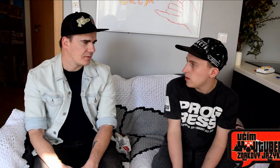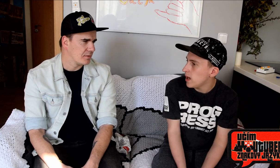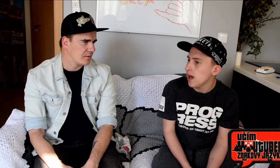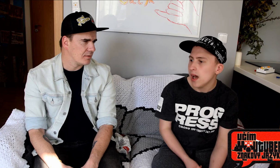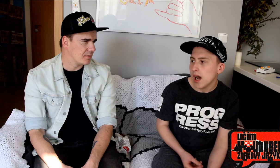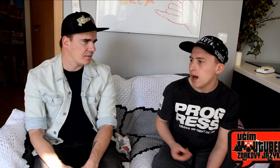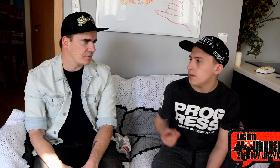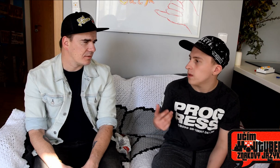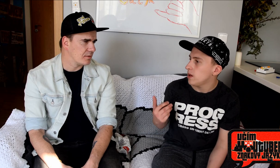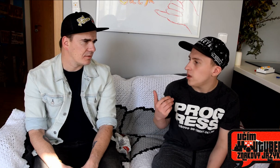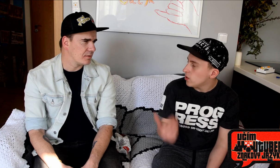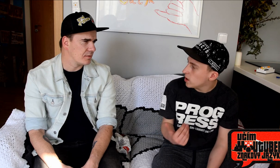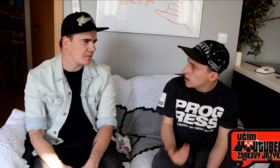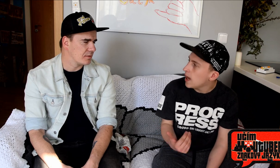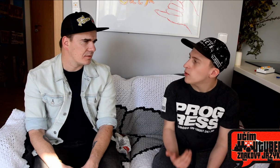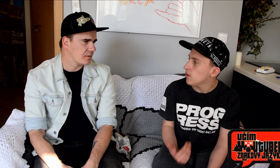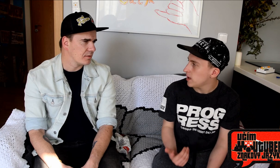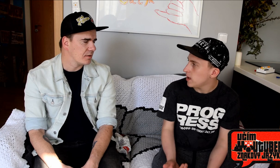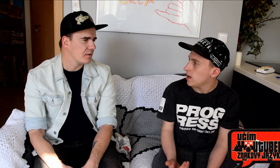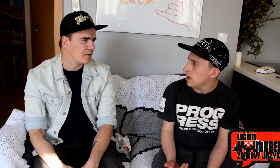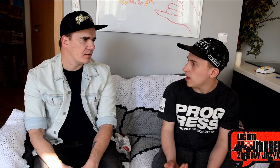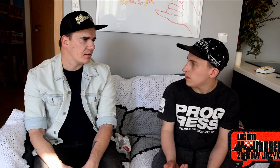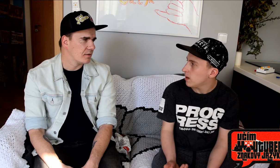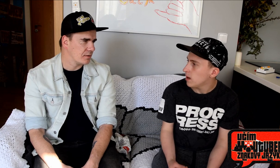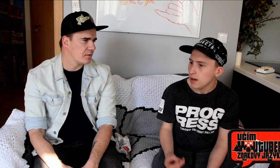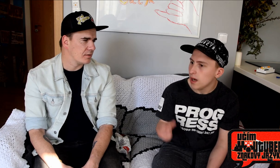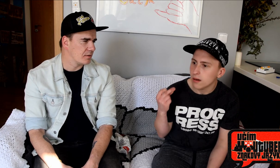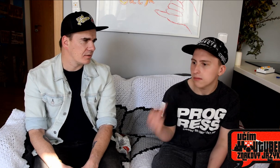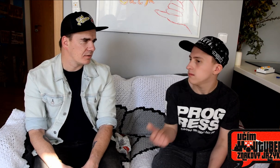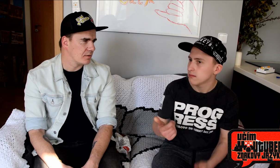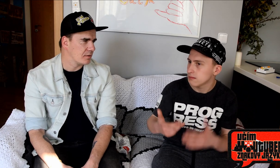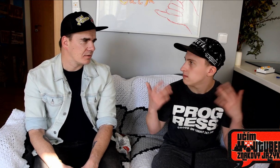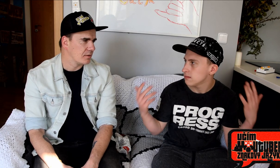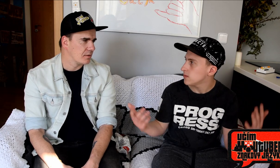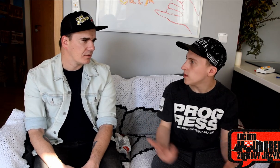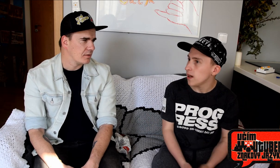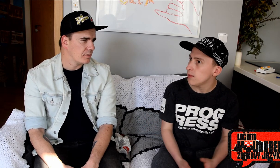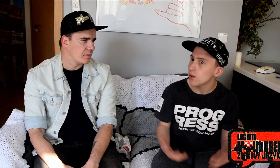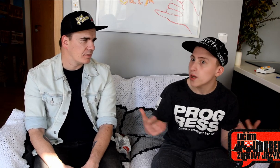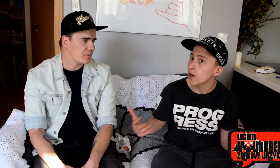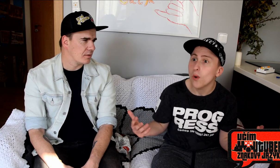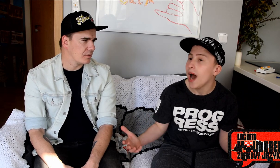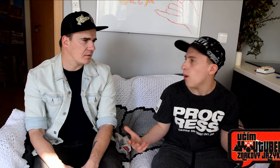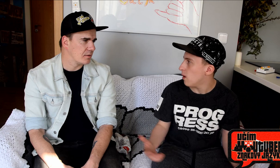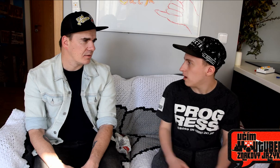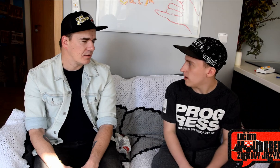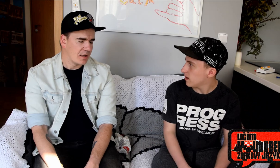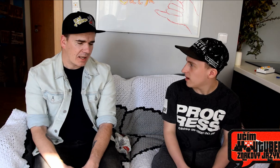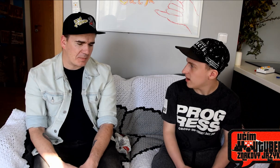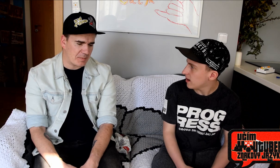je a prostě když to řekne sám člověk, který je handicap, tak lidi budou říkat wow. Hele, moje